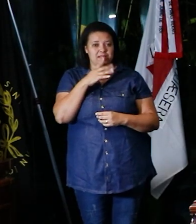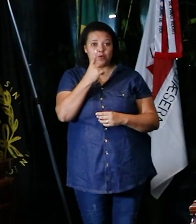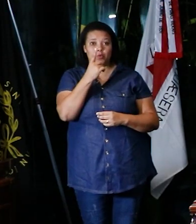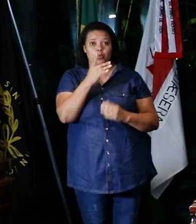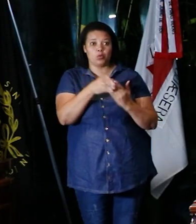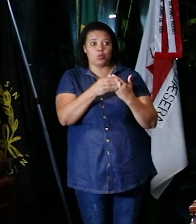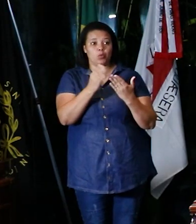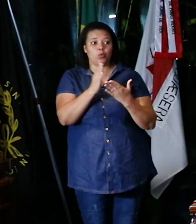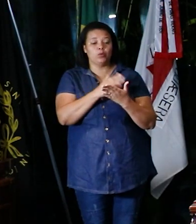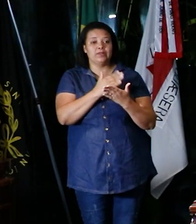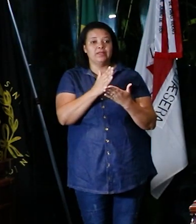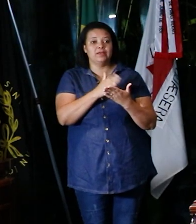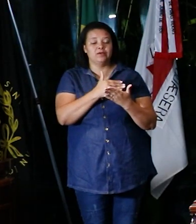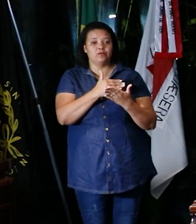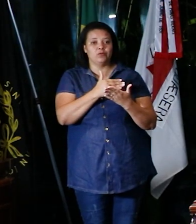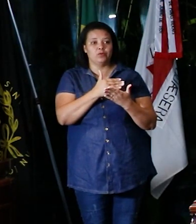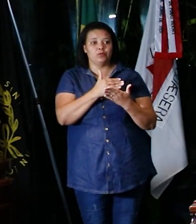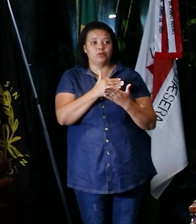dele, olha isso,